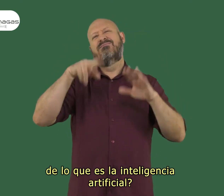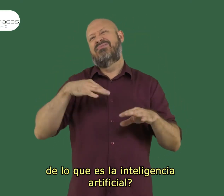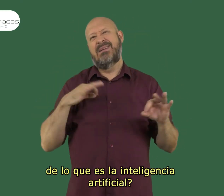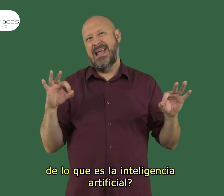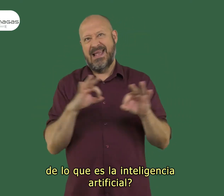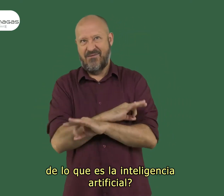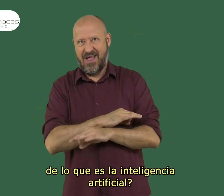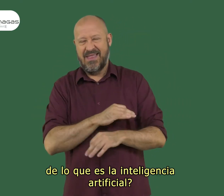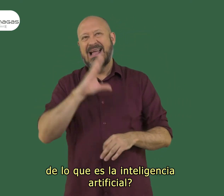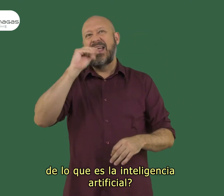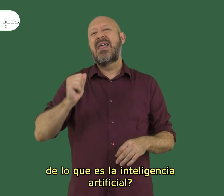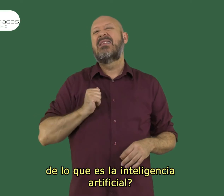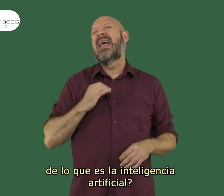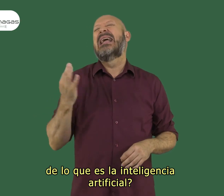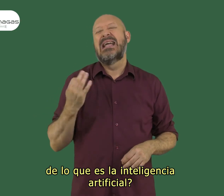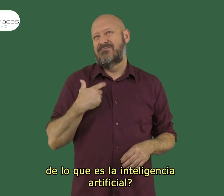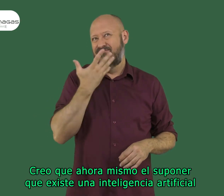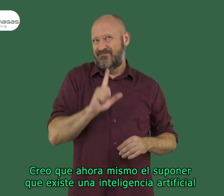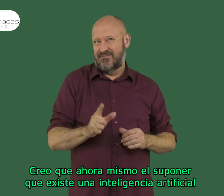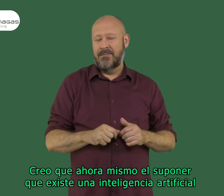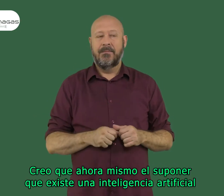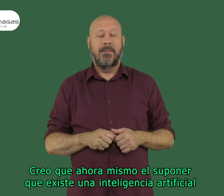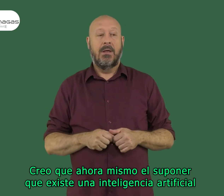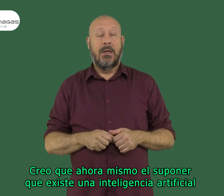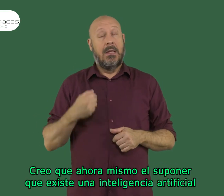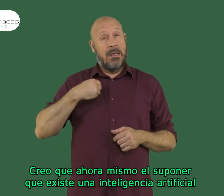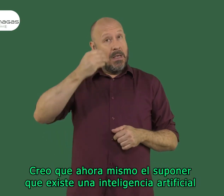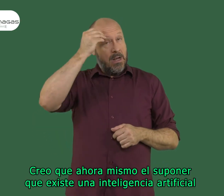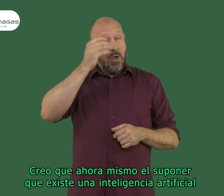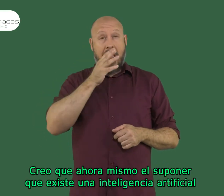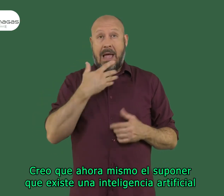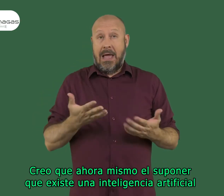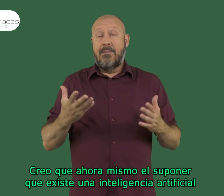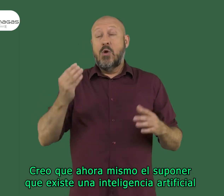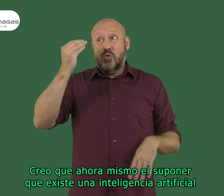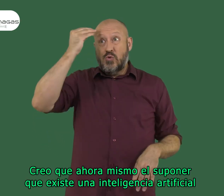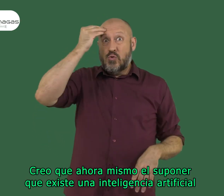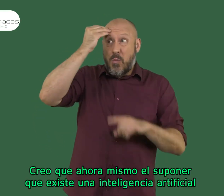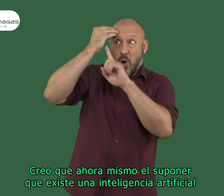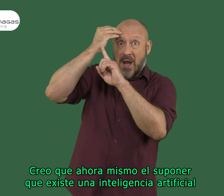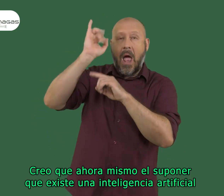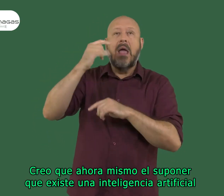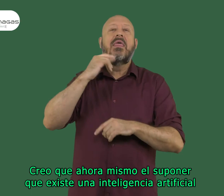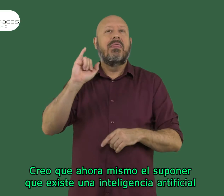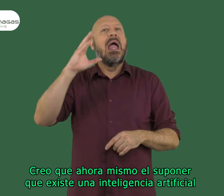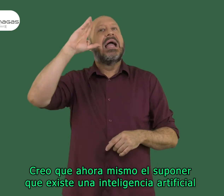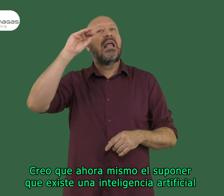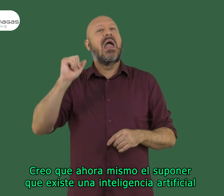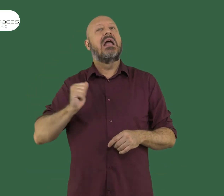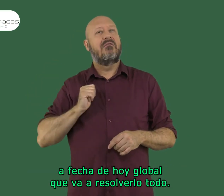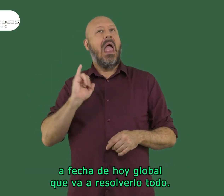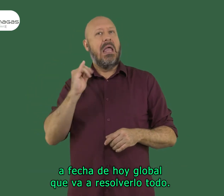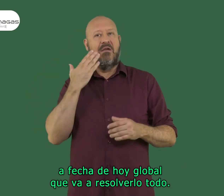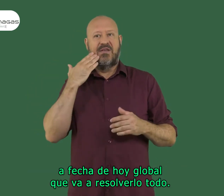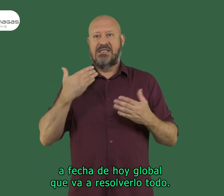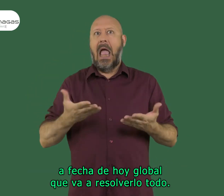equivocada de lo que es la inteligencia artificial? Creo que ahora mismo el suponer que existe una inteligencia artificial a